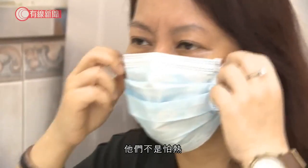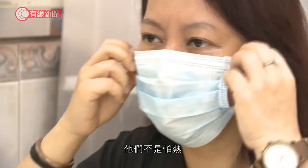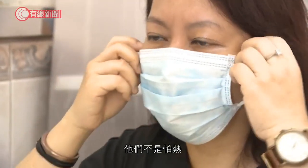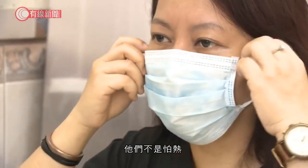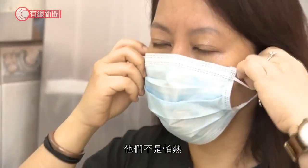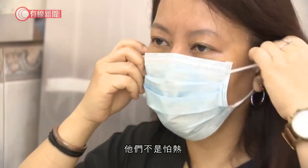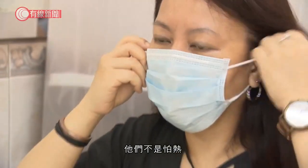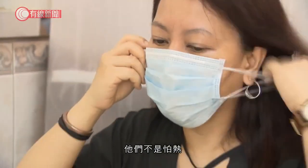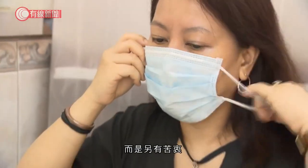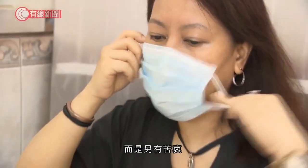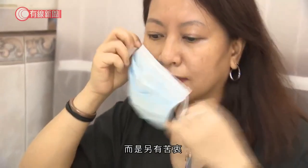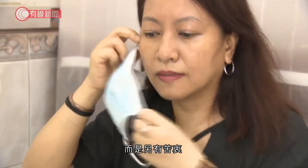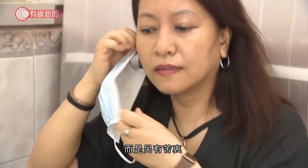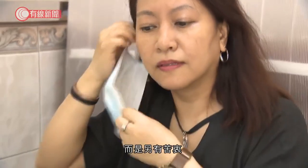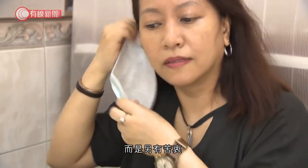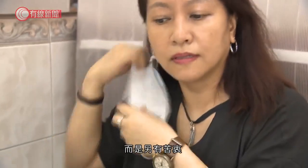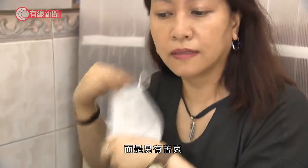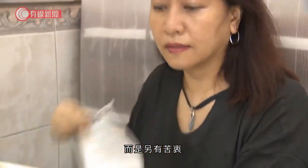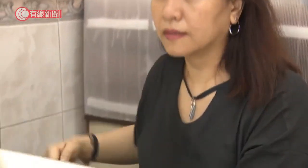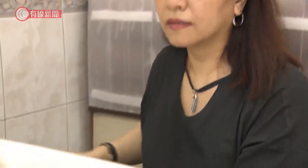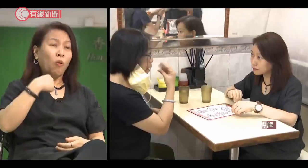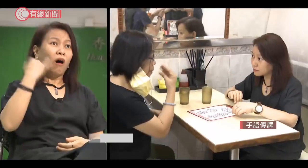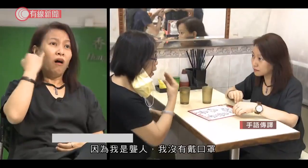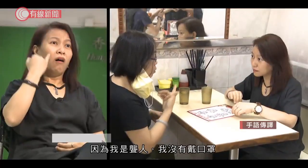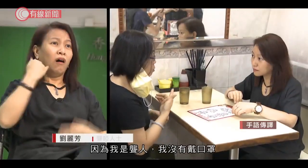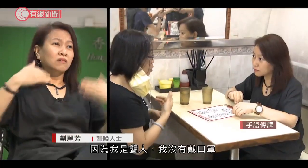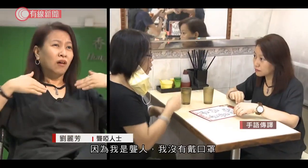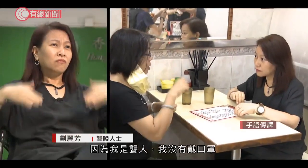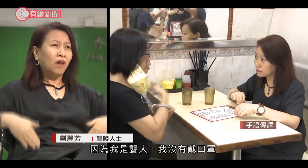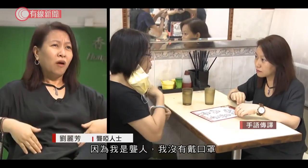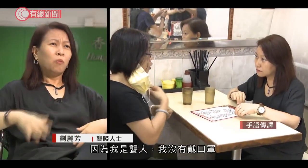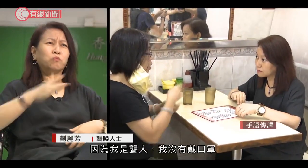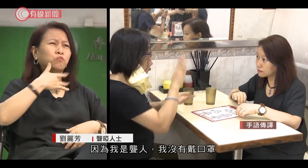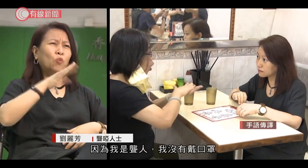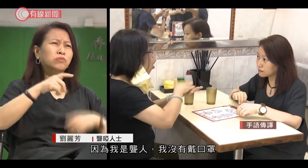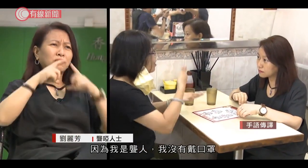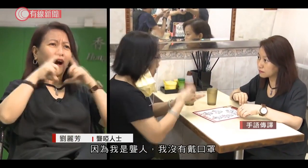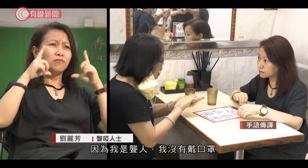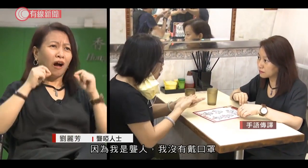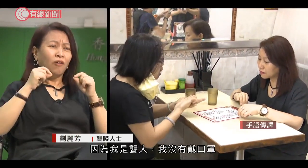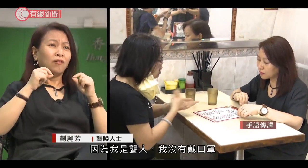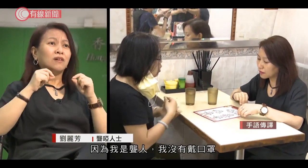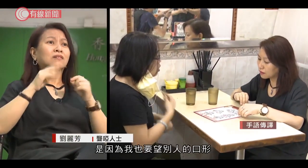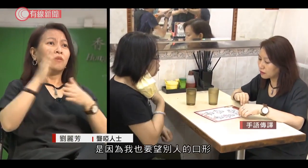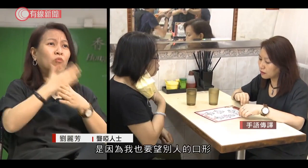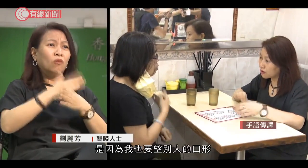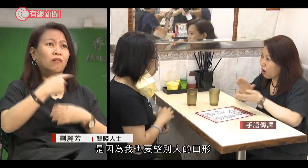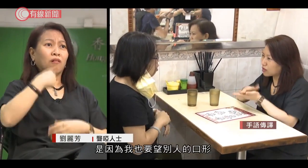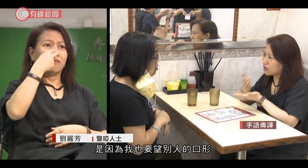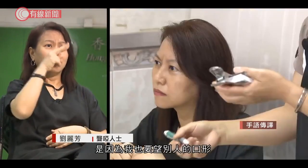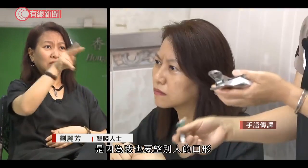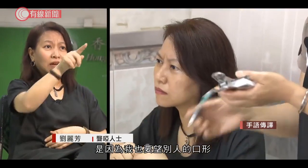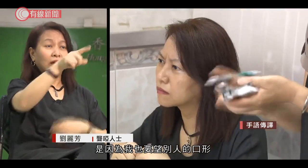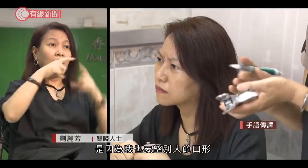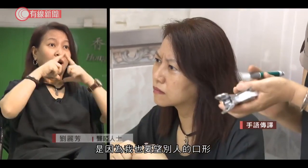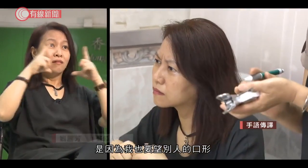佢哋唔係怕熱，而係另有苦衷。 因為我係聾人啦，冇戴口罩係因為我都要睇